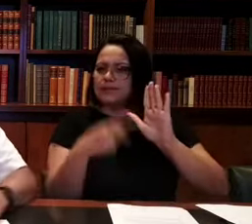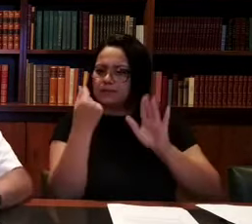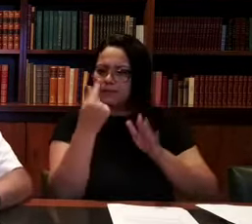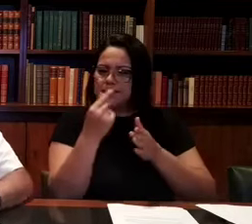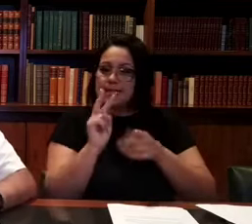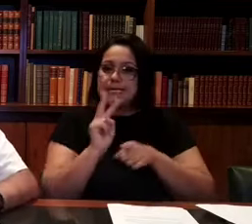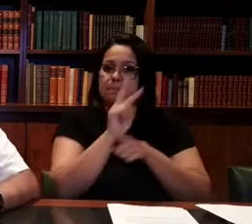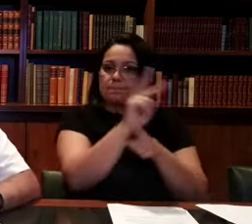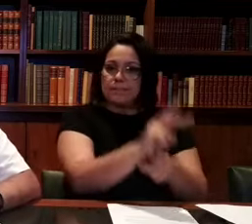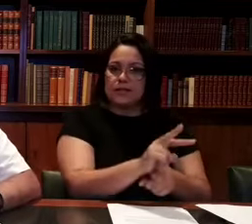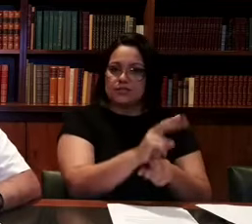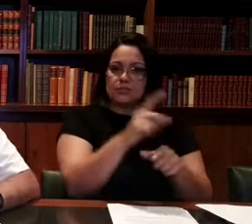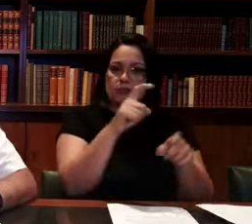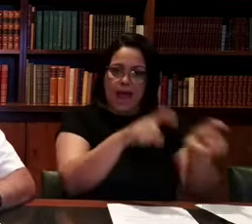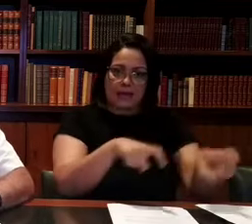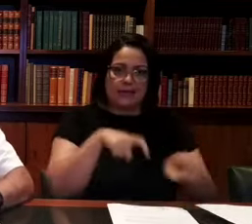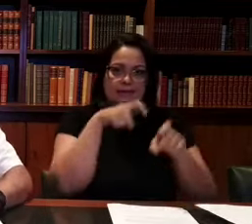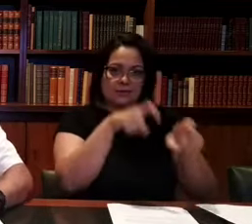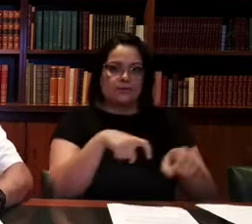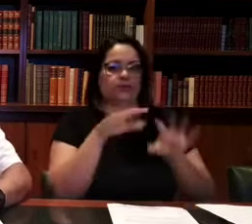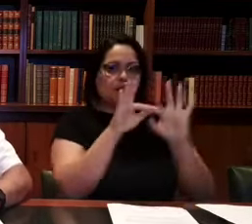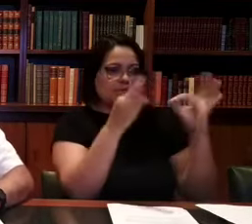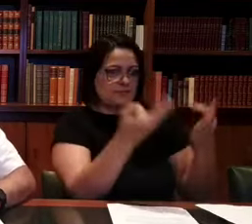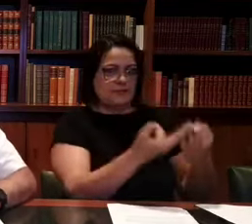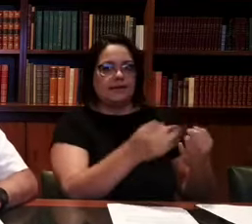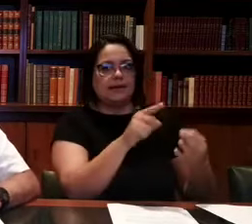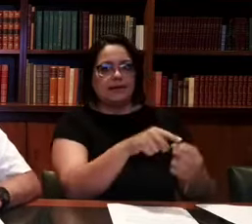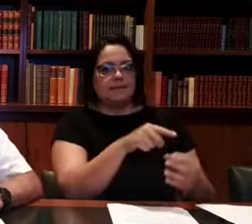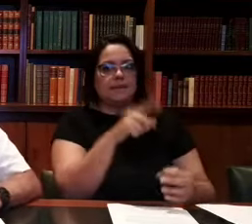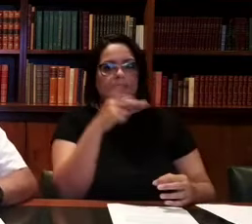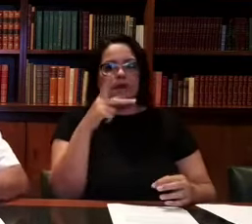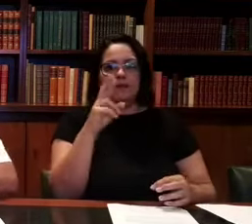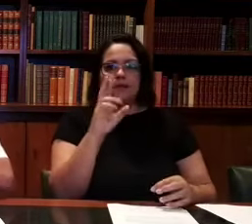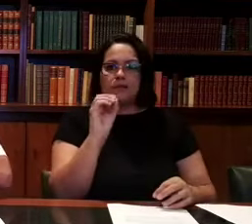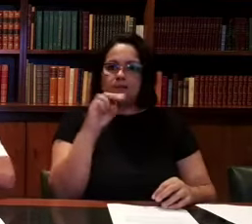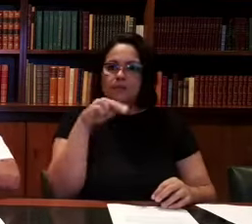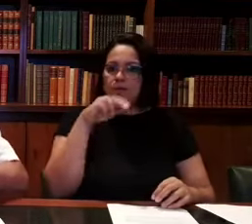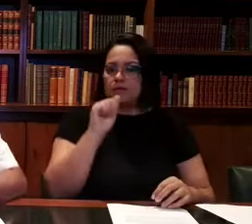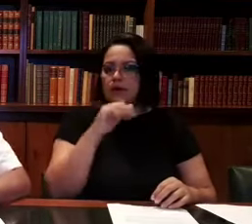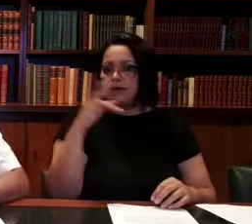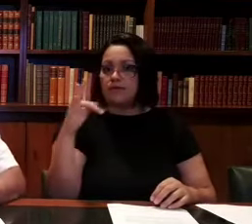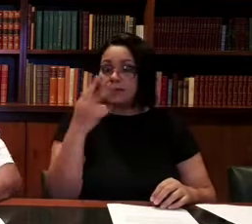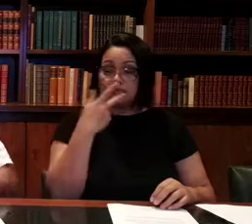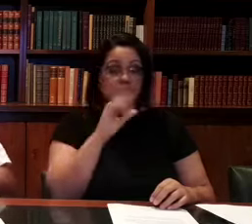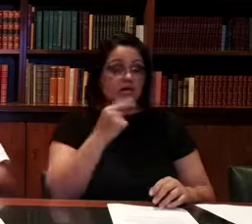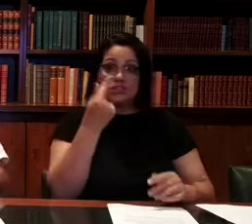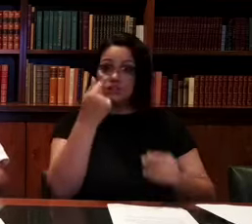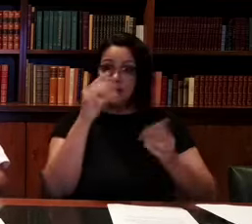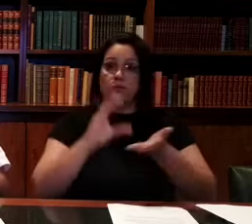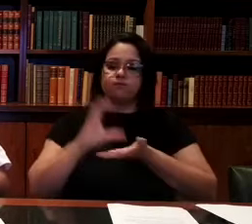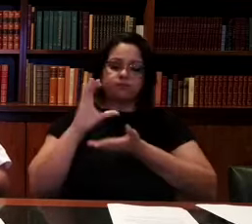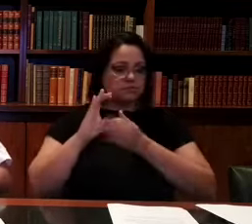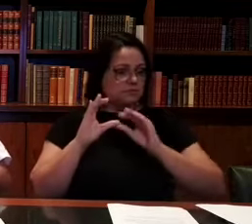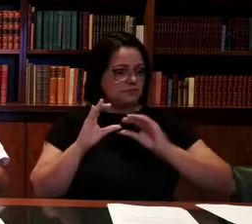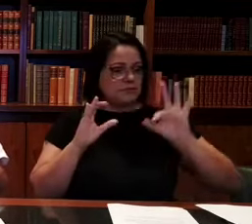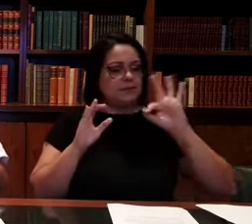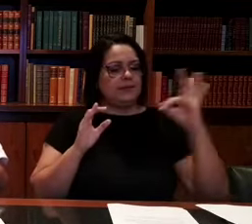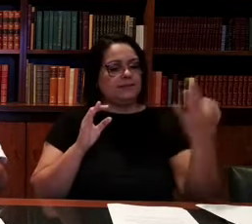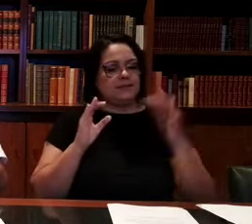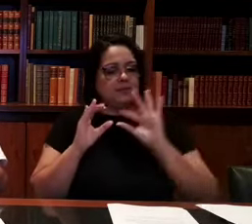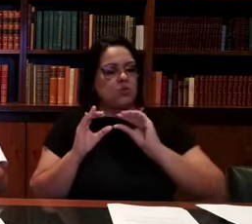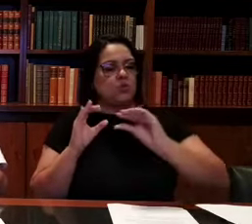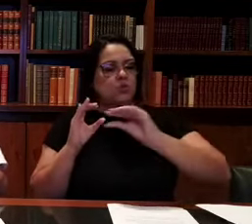para veículos da Avicultura familiar Pronaf né é transmitida me disse ontem que o dinheiro foi todo embora já então o que acontece